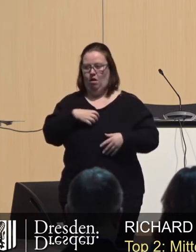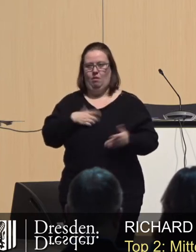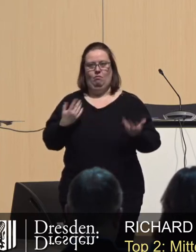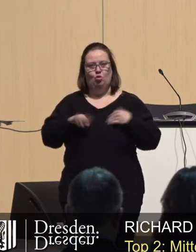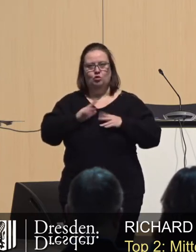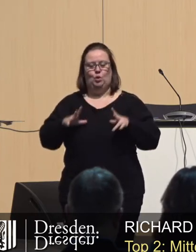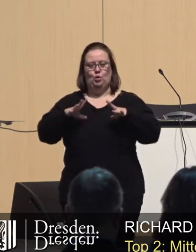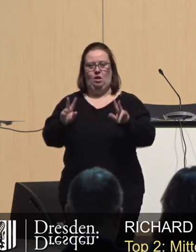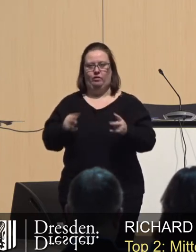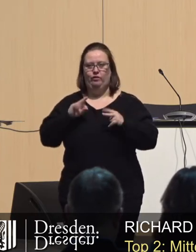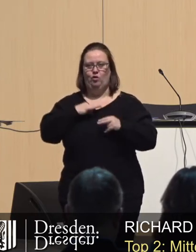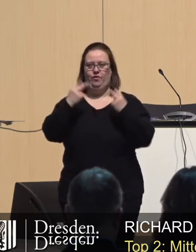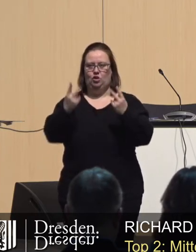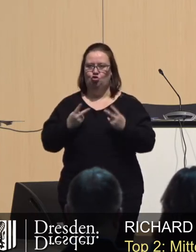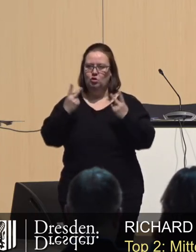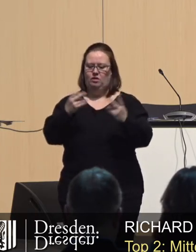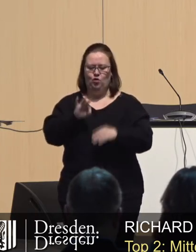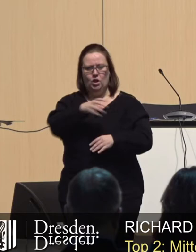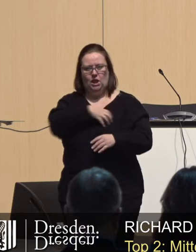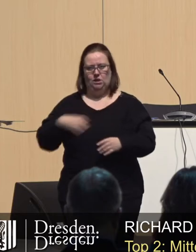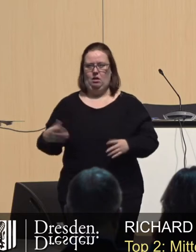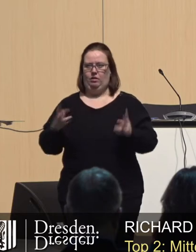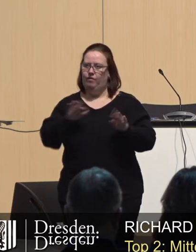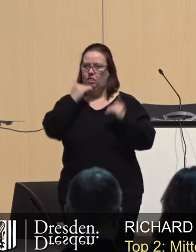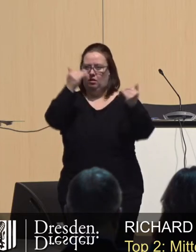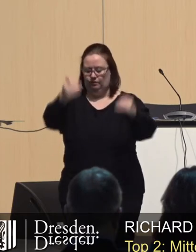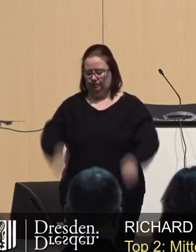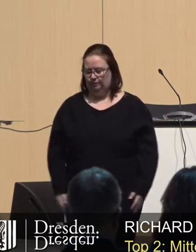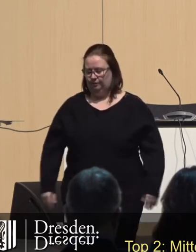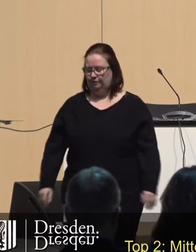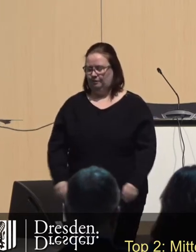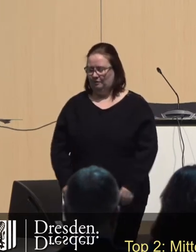Sinne des Gesundheitsschutzes für unsere Dresdnerinnen und Dresdner. Vielen Dank.